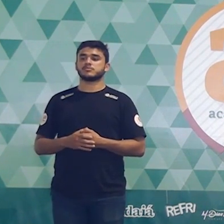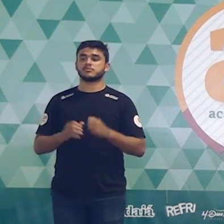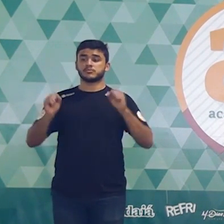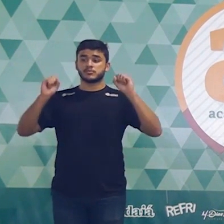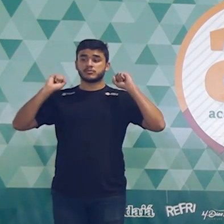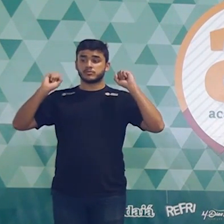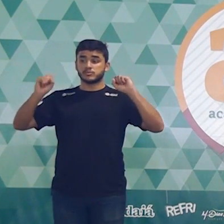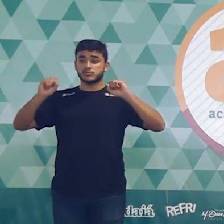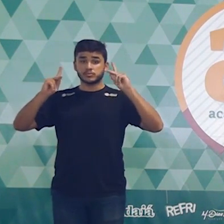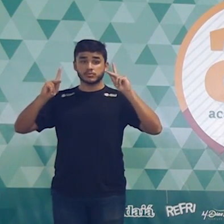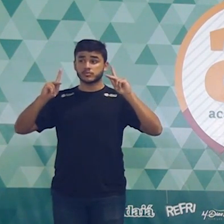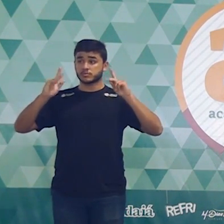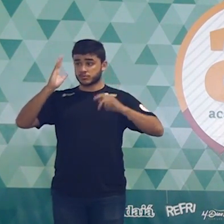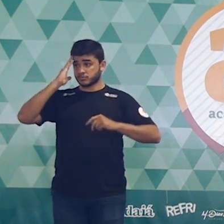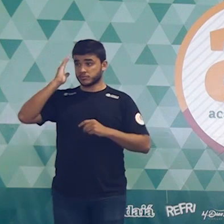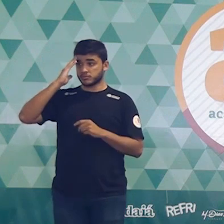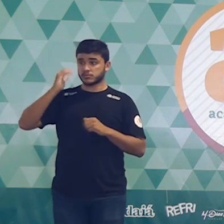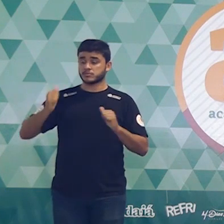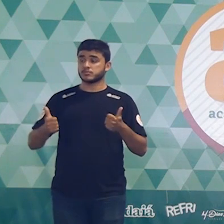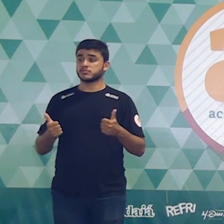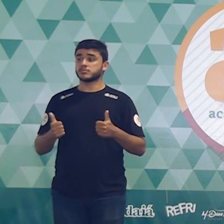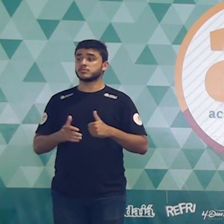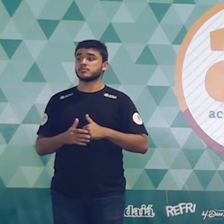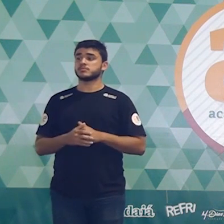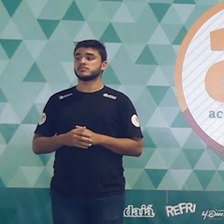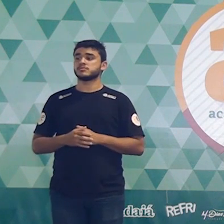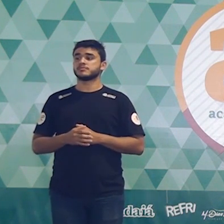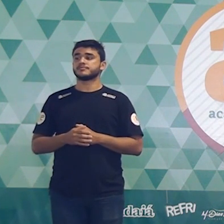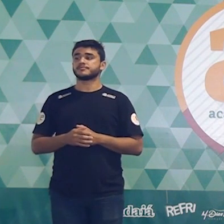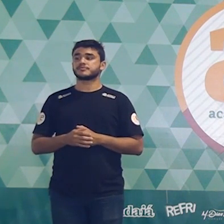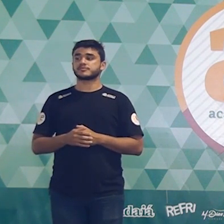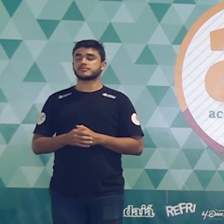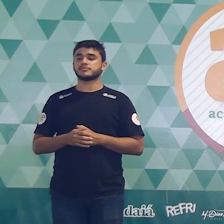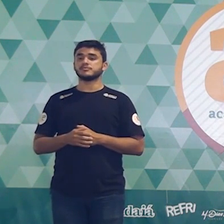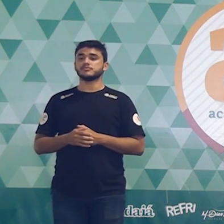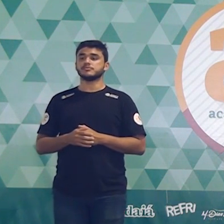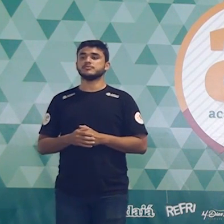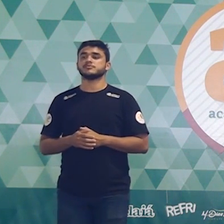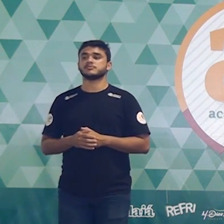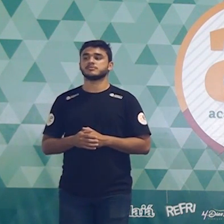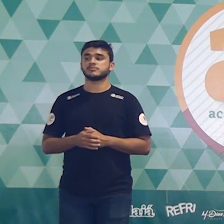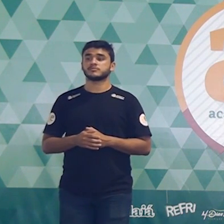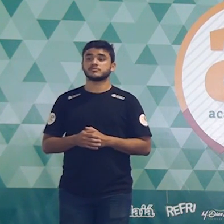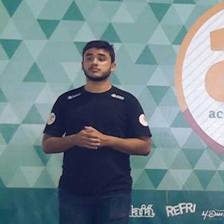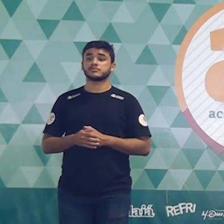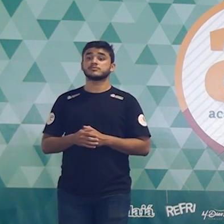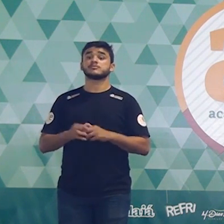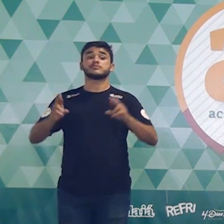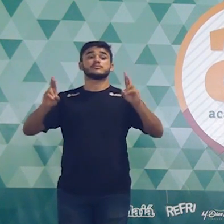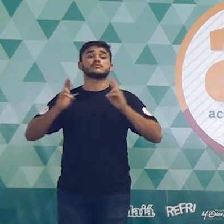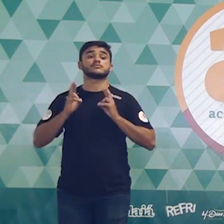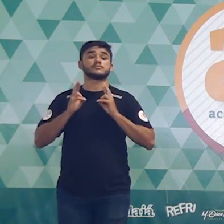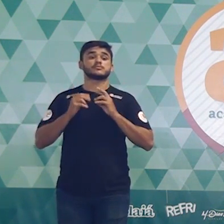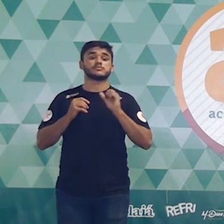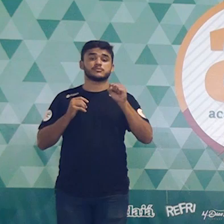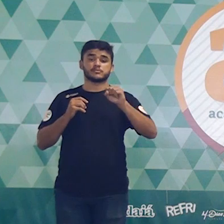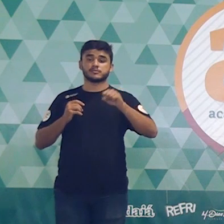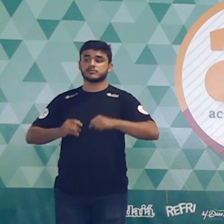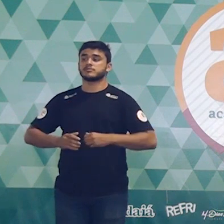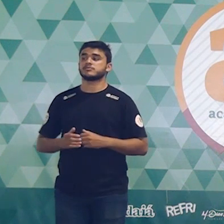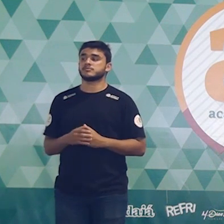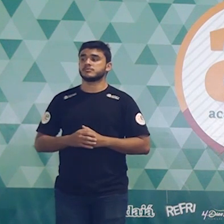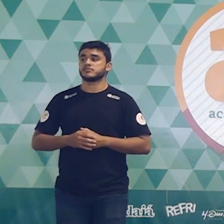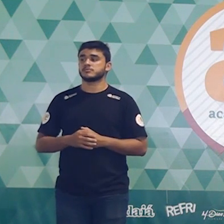Todo mundo anotou? Preciso repetir? Todo mundo anotou? Queria ouvir. Todo mundo anotou?